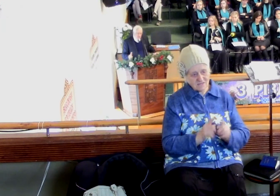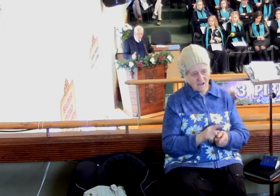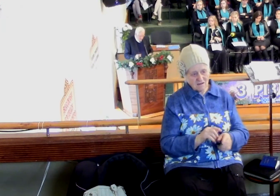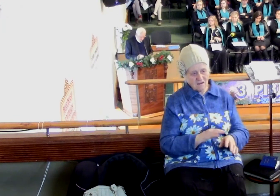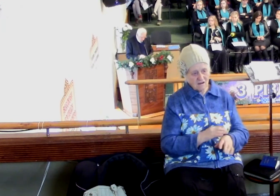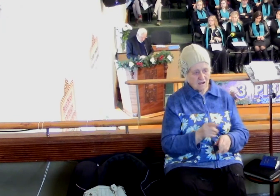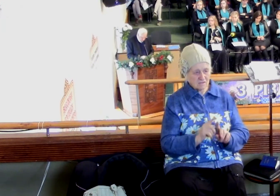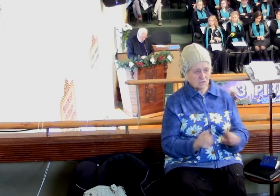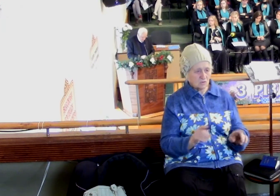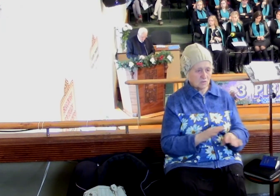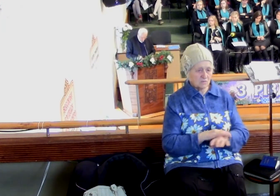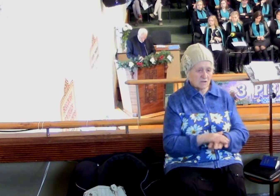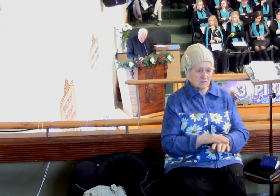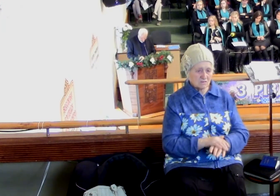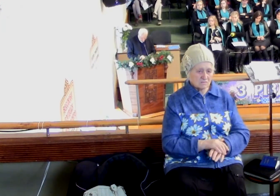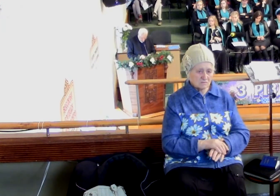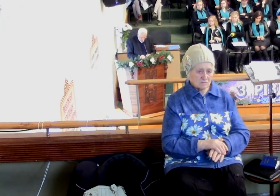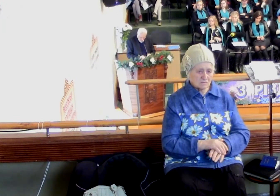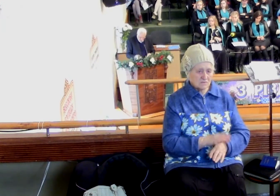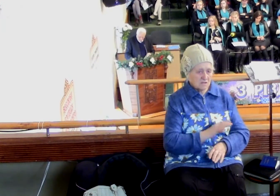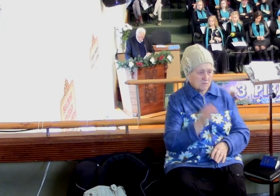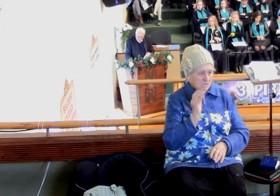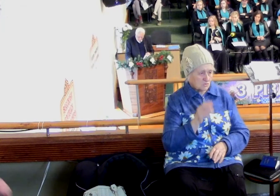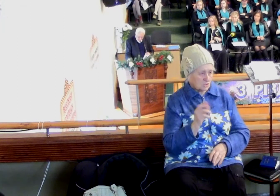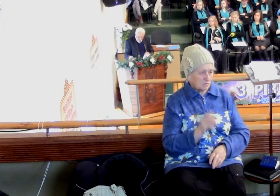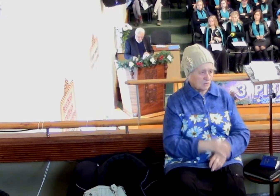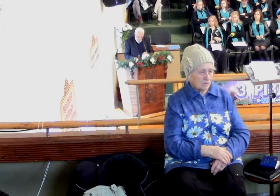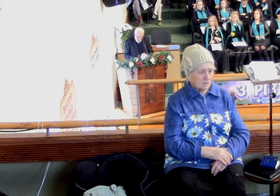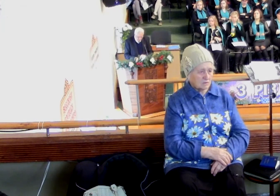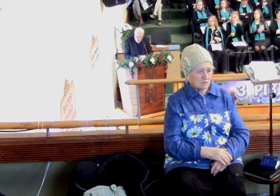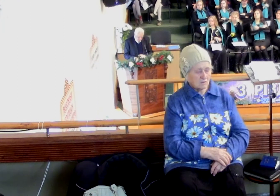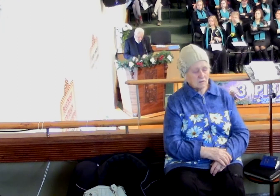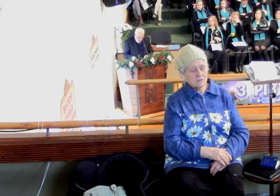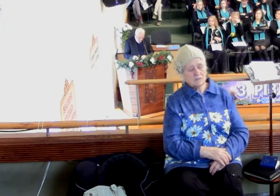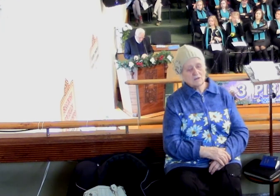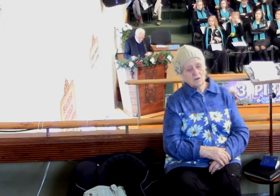Мы вчера говорили о том, почему про Исаии написано,